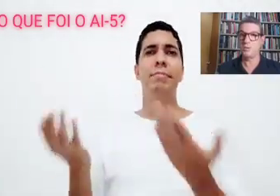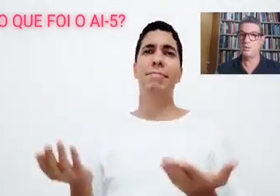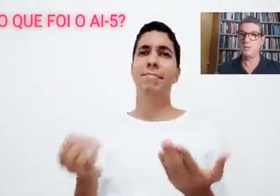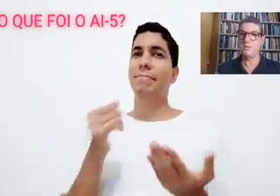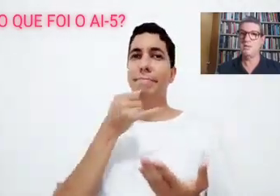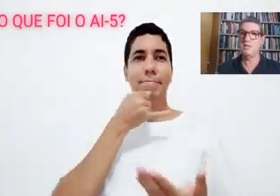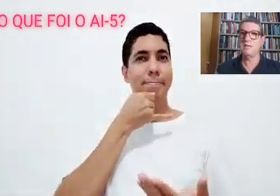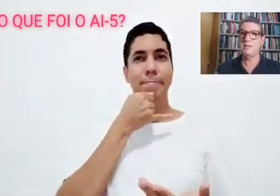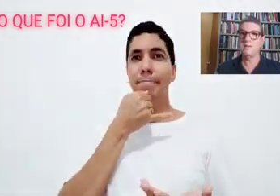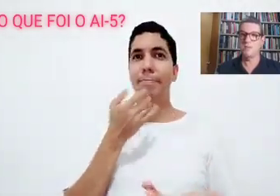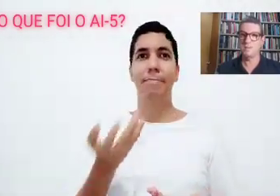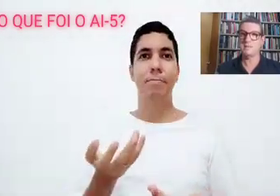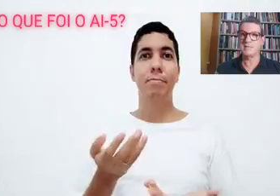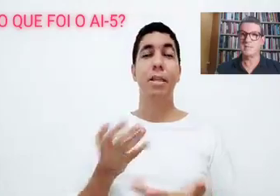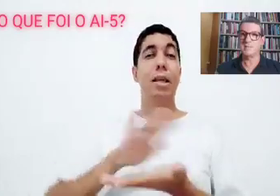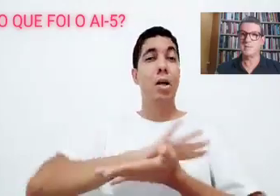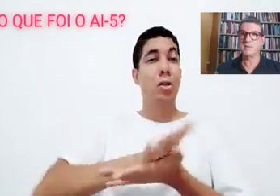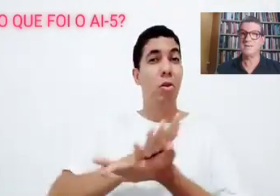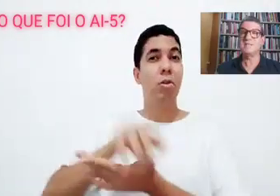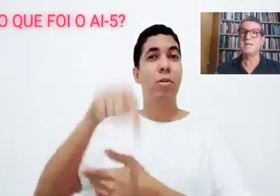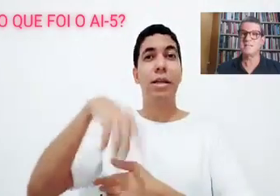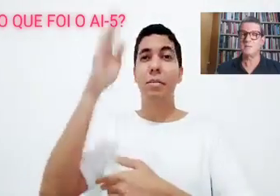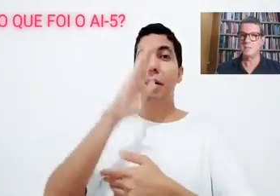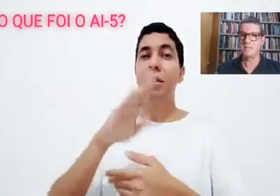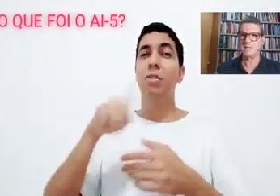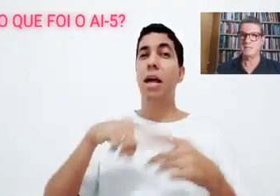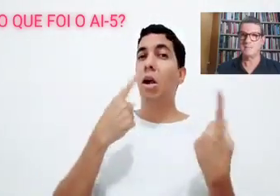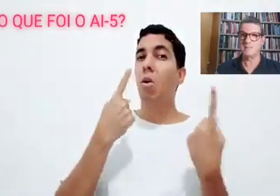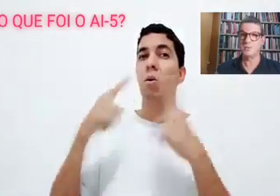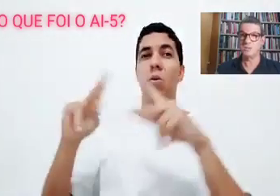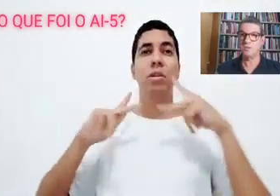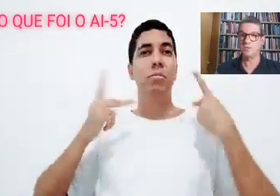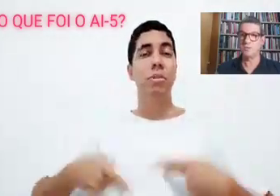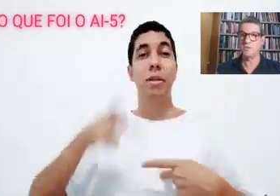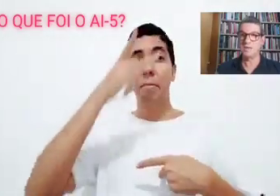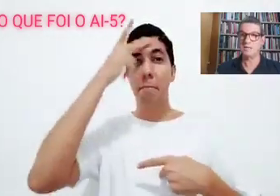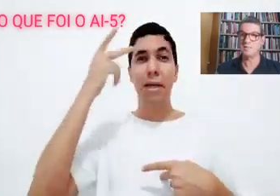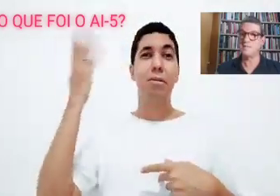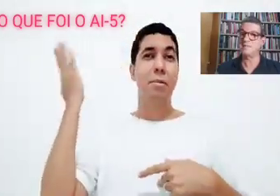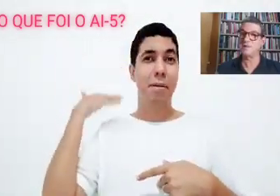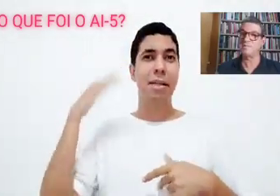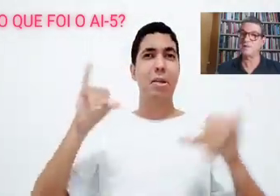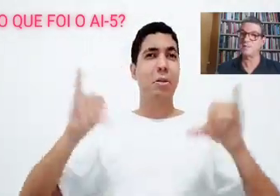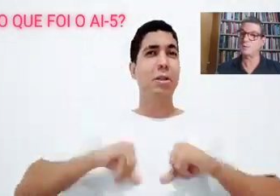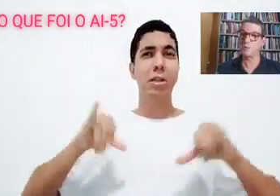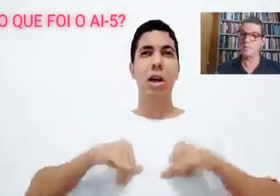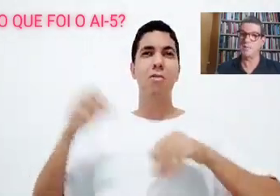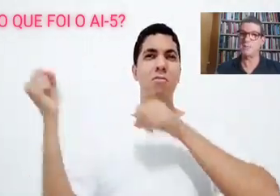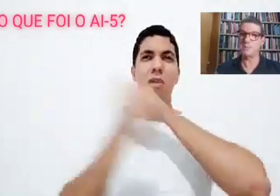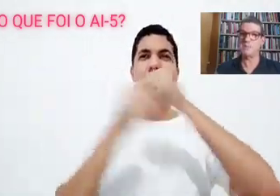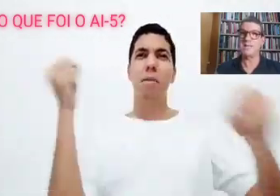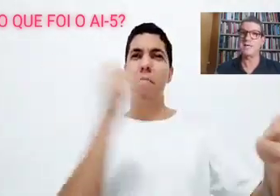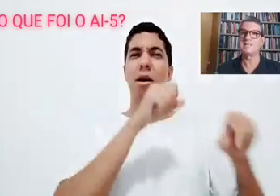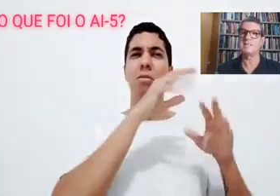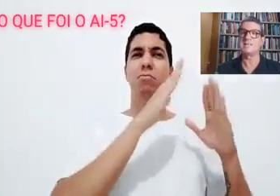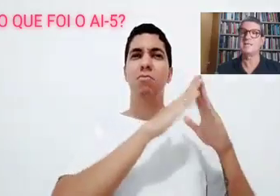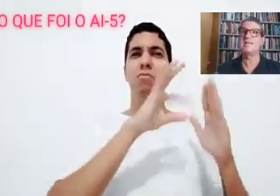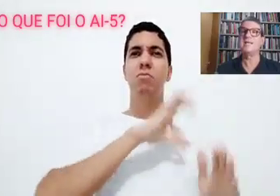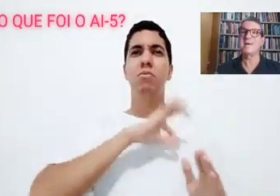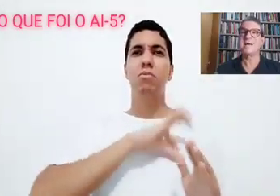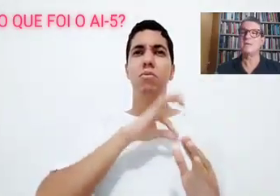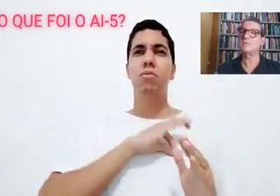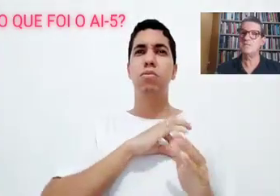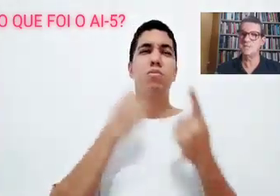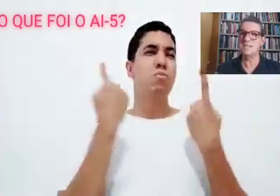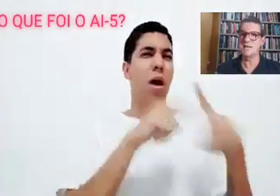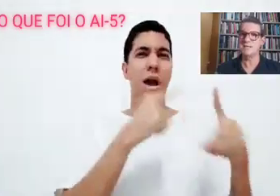A tortura que foi praticada no Brasil é um crime de lesa humanidade. Pessoas que foram torturadas, elas eram levadas para os quartéis ou para as delegacias